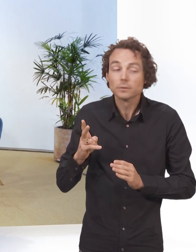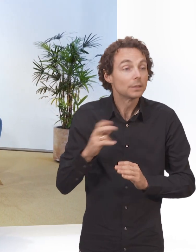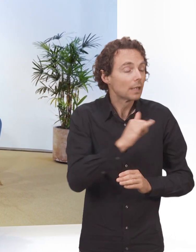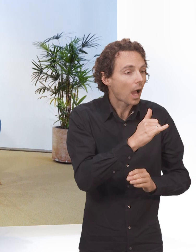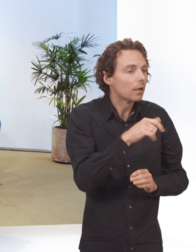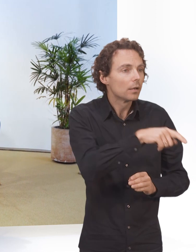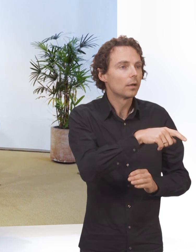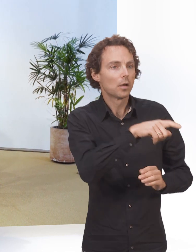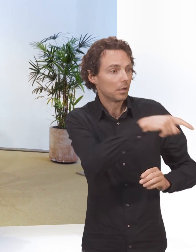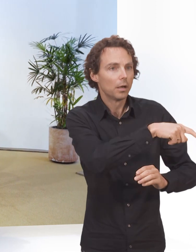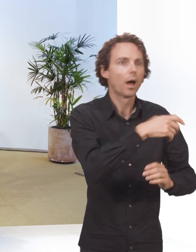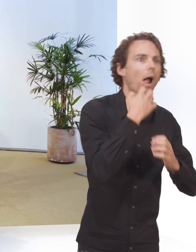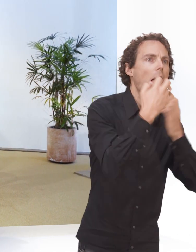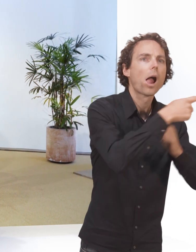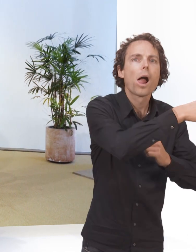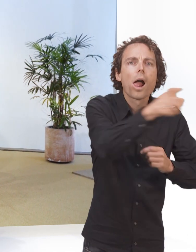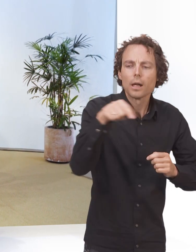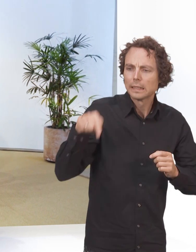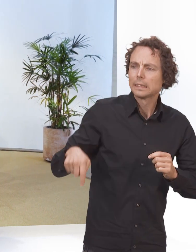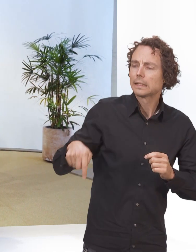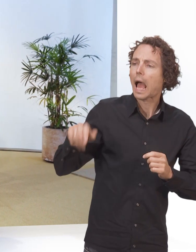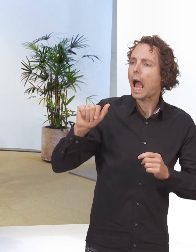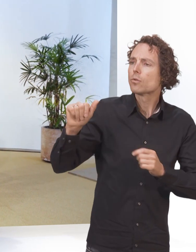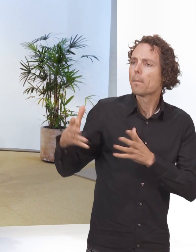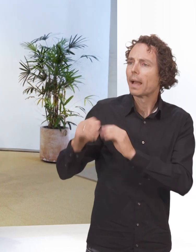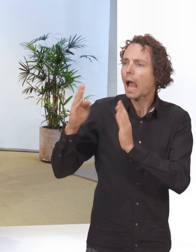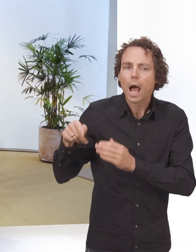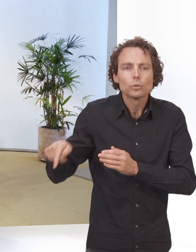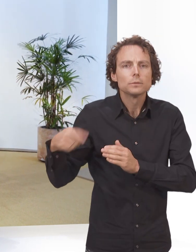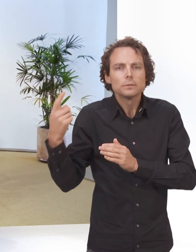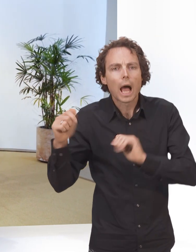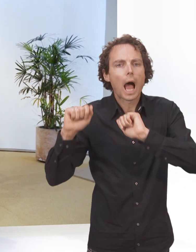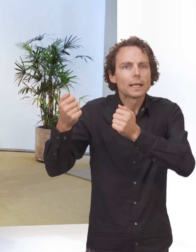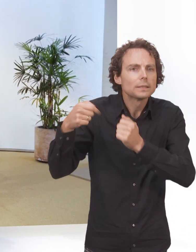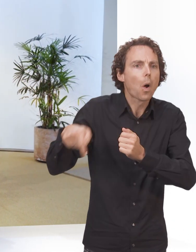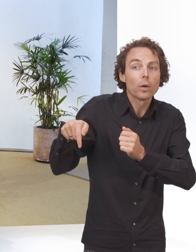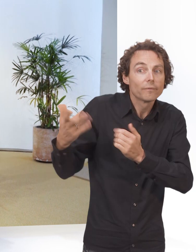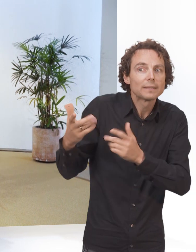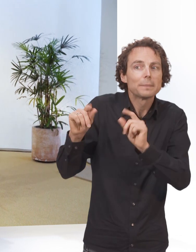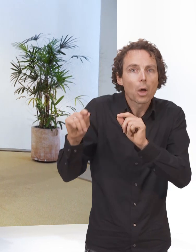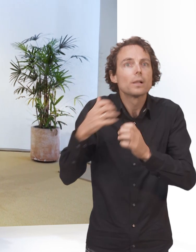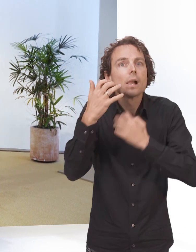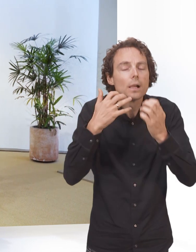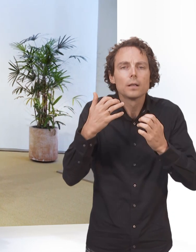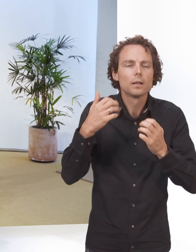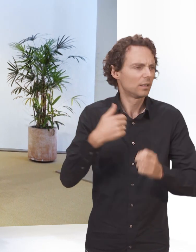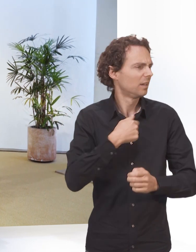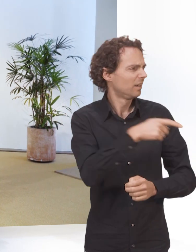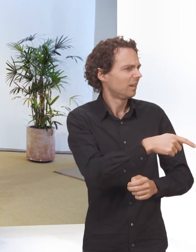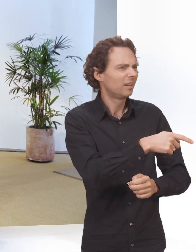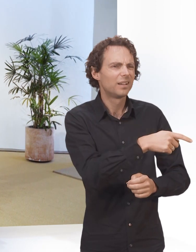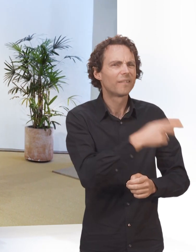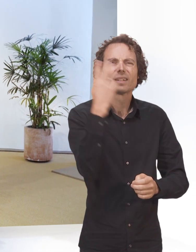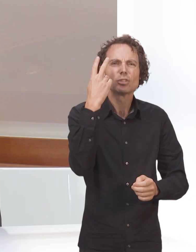Geld verschenken. Und hat dann angefangen zu predigen, was das für eine Aktion ist. Da habe ich einfach mein Schälchen genommen und bin weggegangen. Weil der hat den Sinn